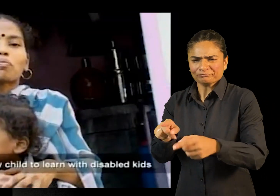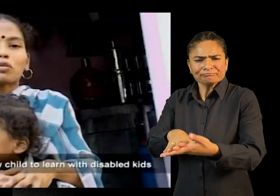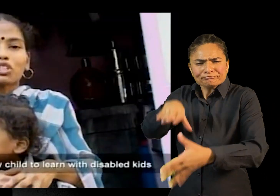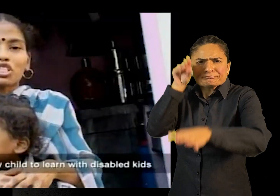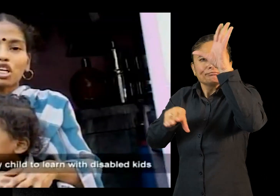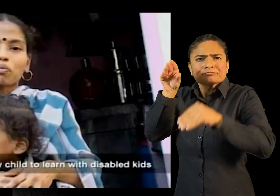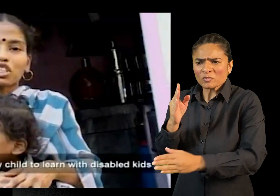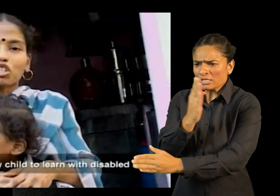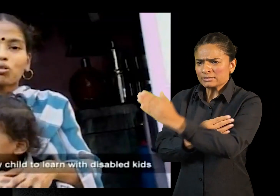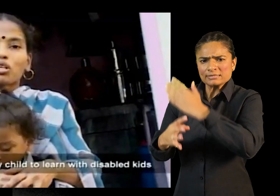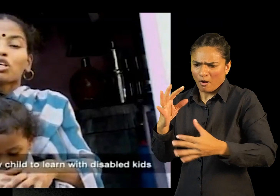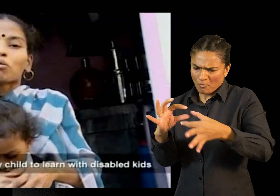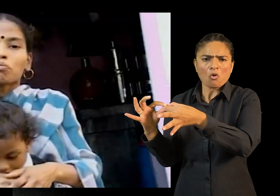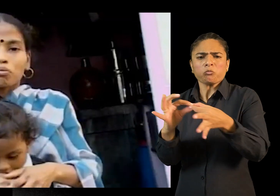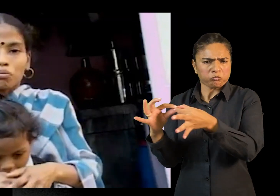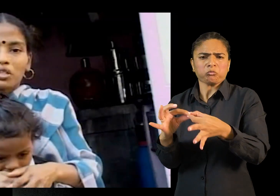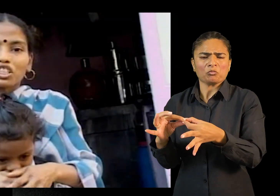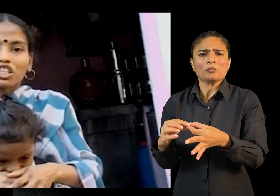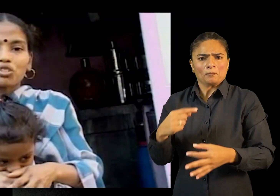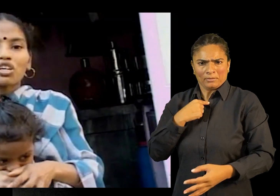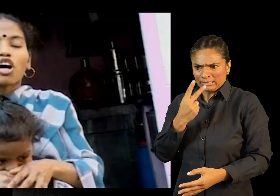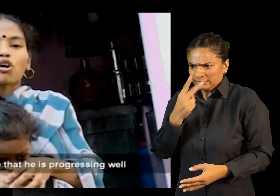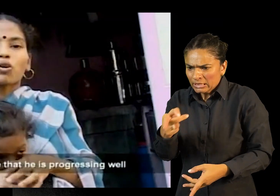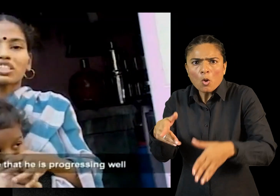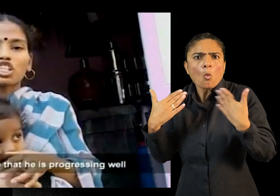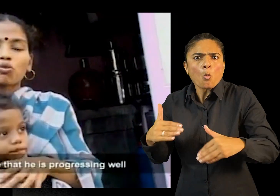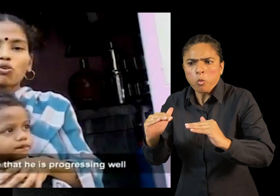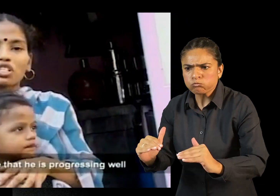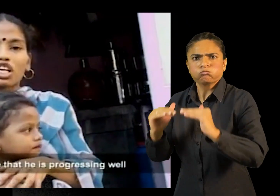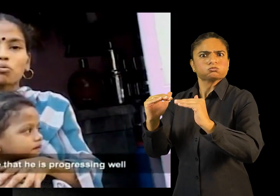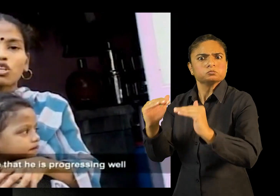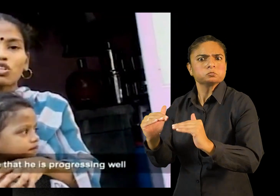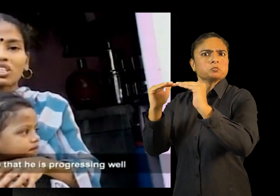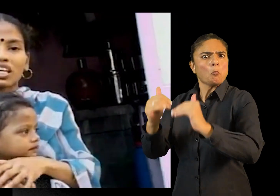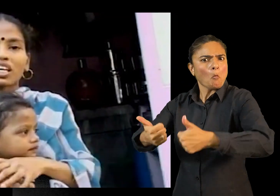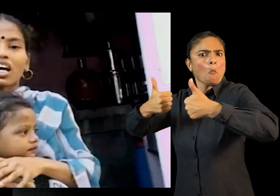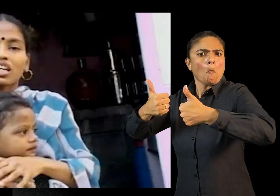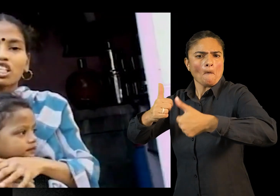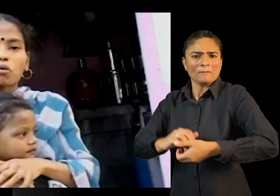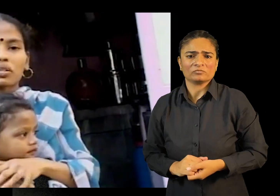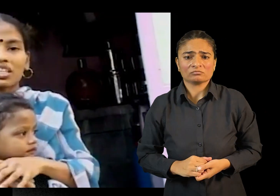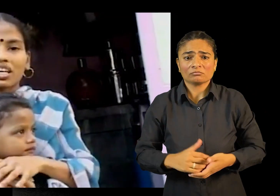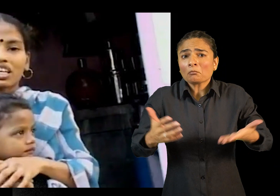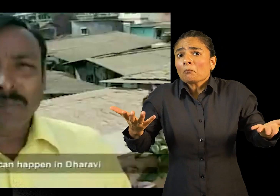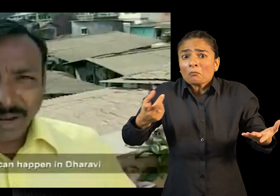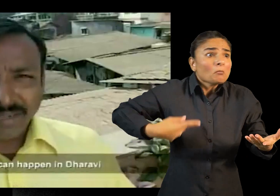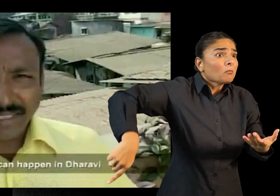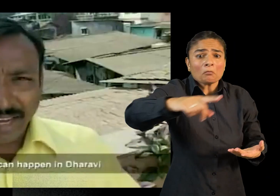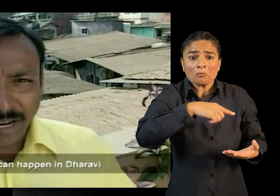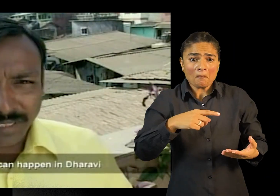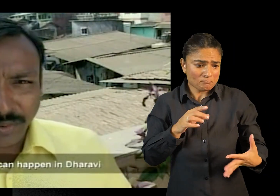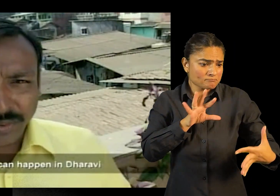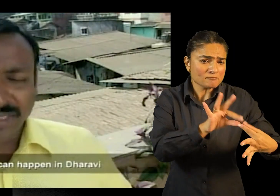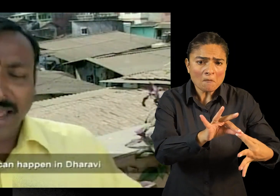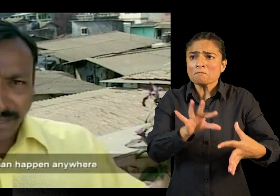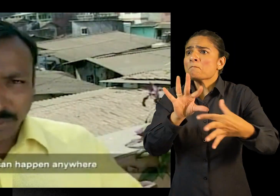अपंग बच्चों के साथ पढ़ने को भेज रही हूँ और अच्छे से उन लोग के साथ मिलजुल के अच्छे से पढ़ रहा है. मला वाटतं